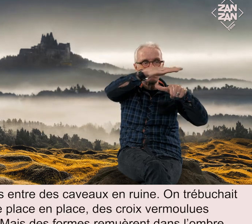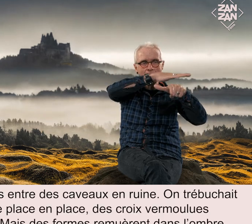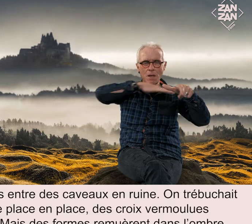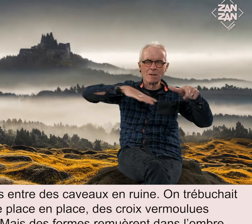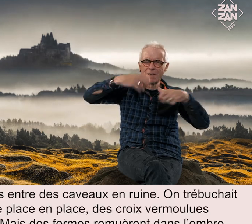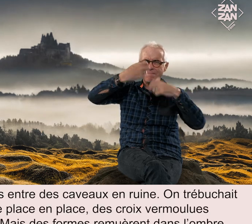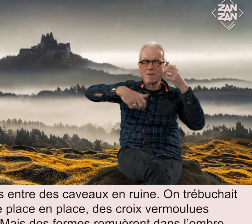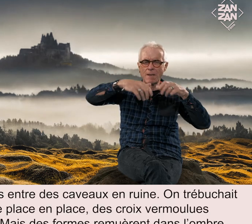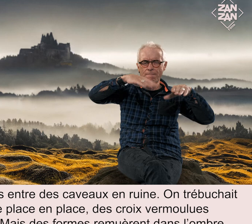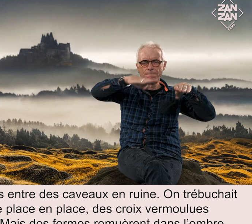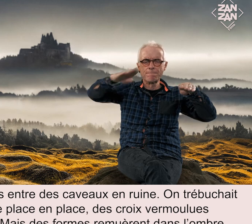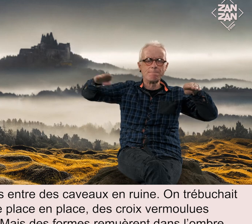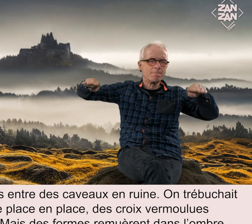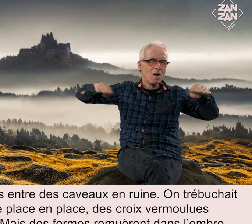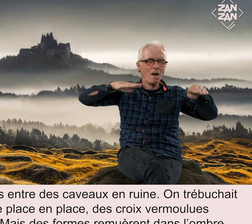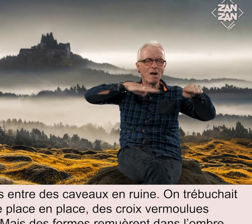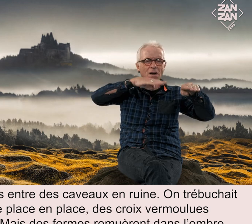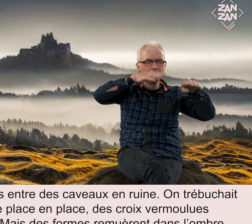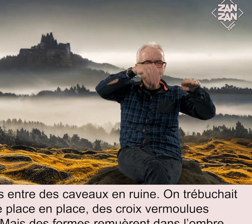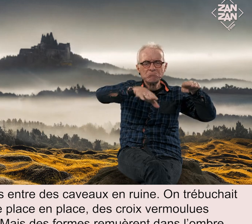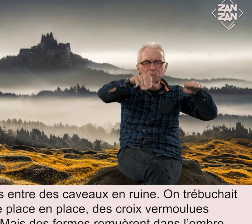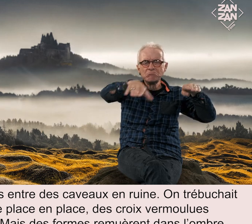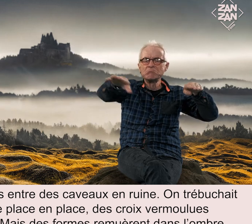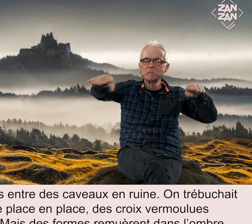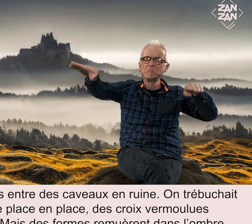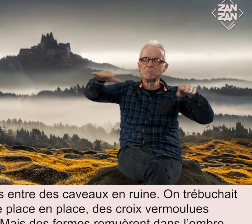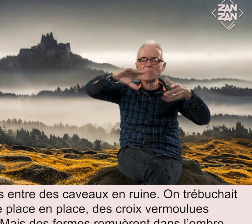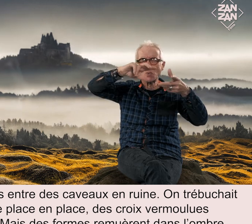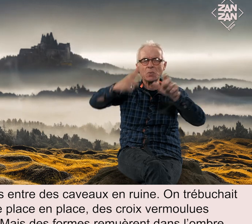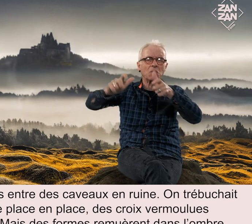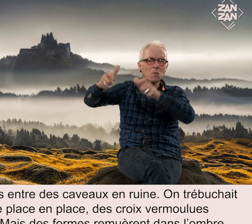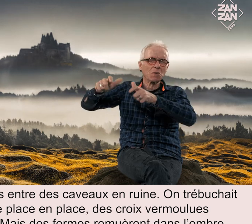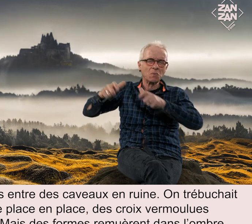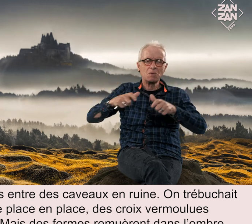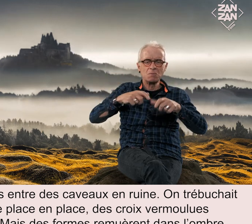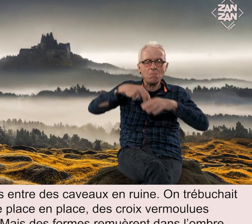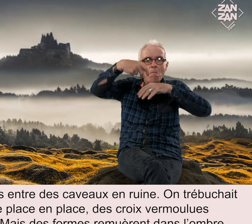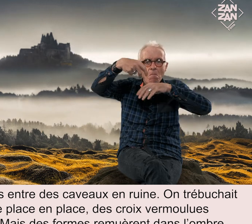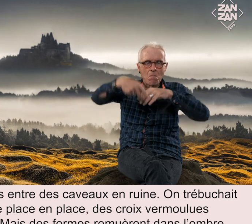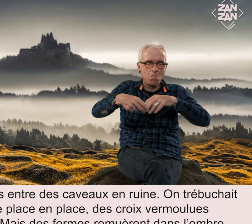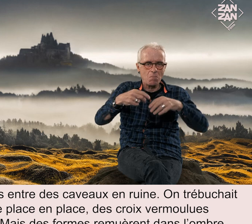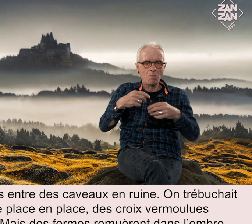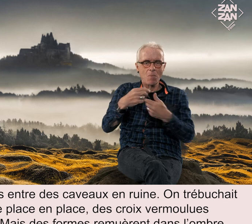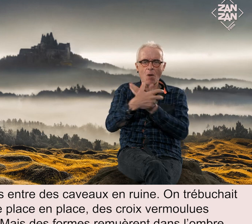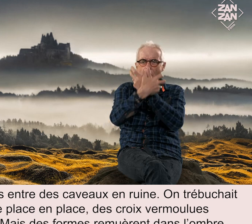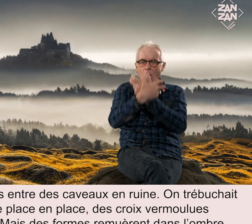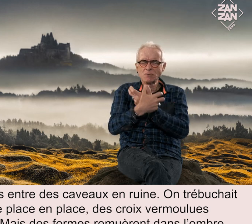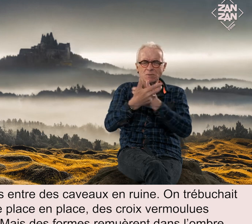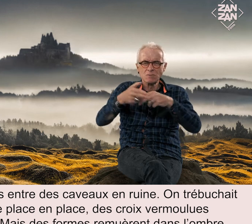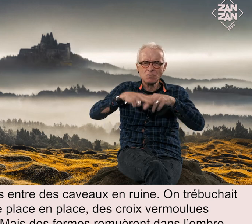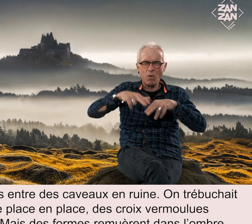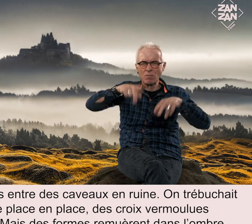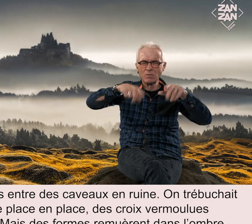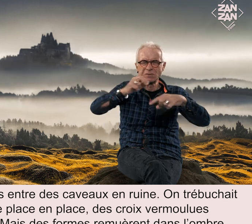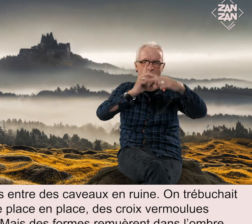Des pierres plates étaient clairsemées entre des caveaux en ruine. On trébuchait sur des ossements de morts. De place en place,